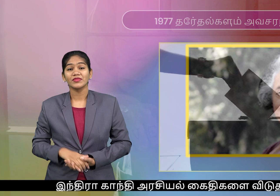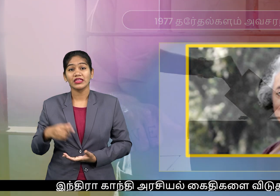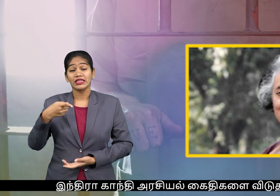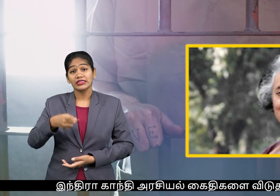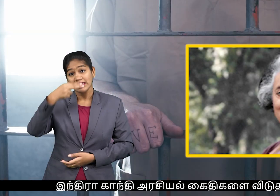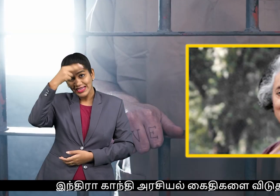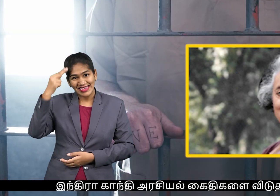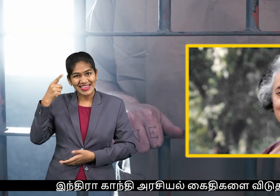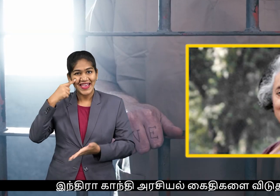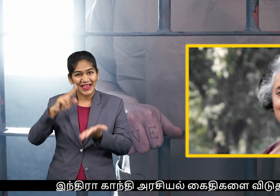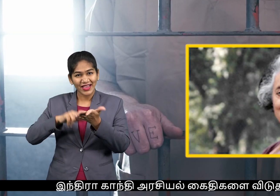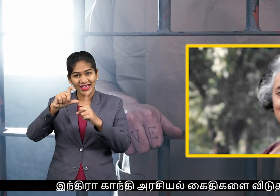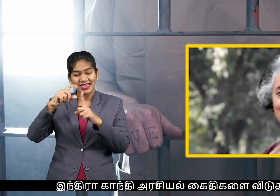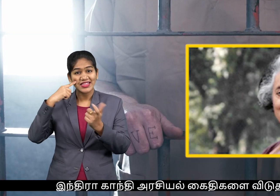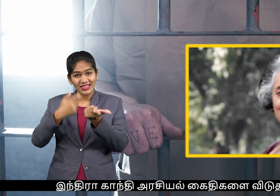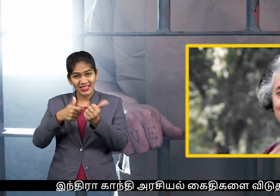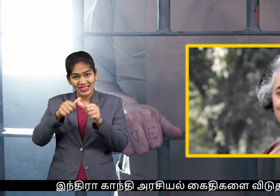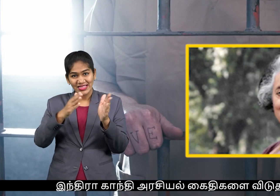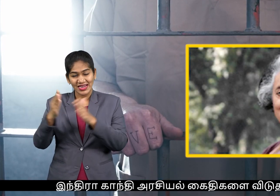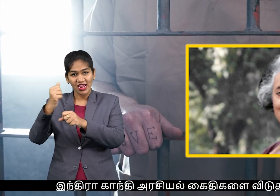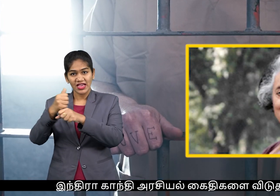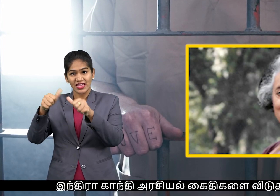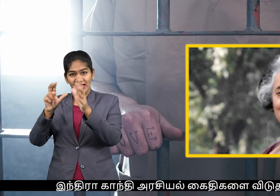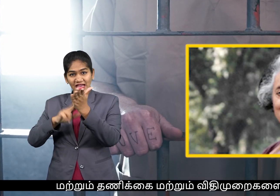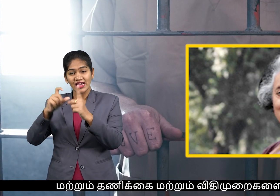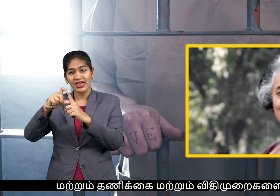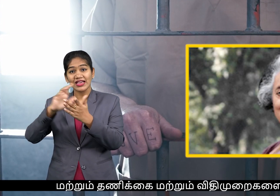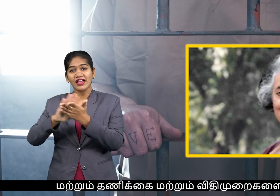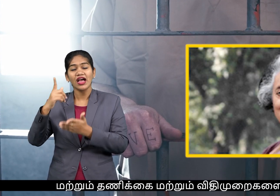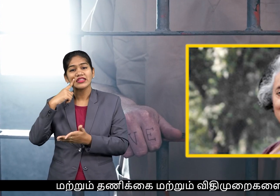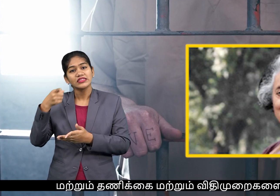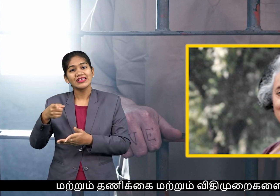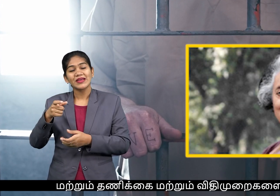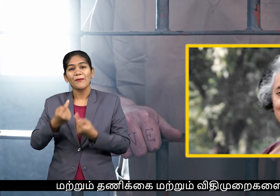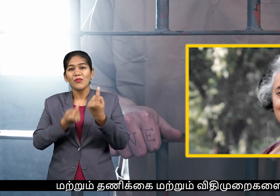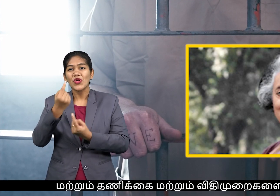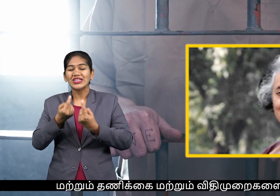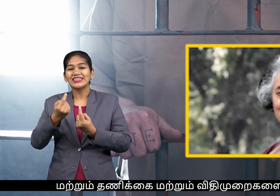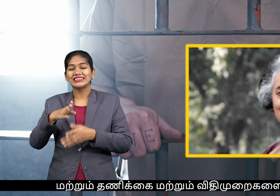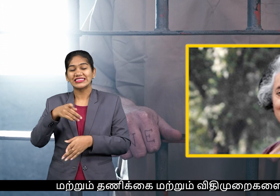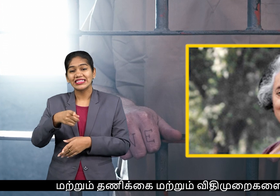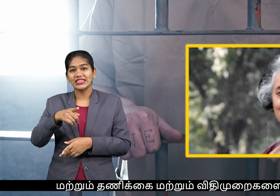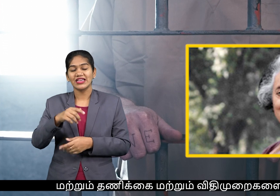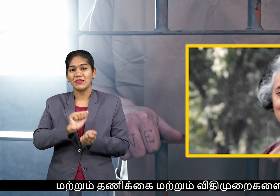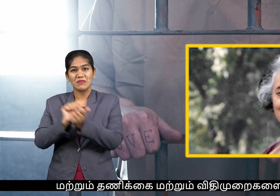இந்திரா காந்தி அரசியல் கைதிகளை விடுதலை செய்தார் மற்றும் தணிக்கை மற்றும் விதிமுறைகளை